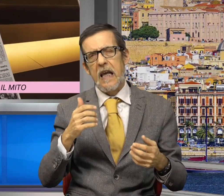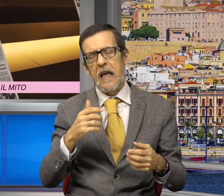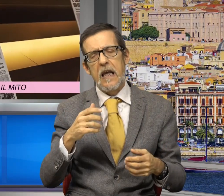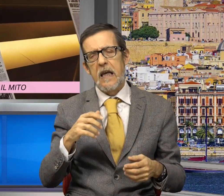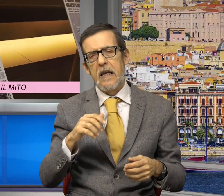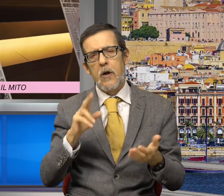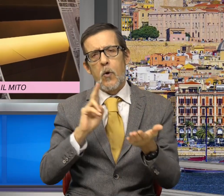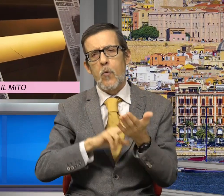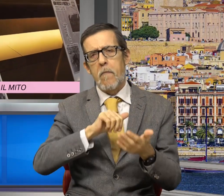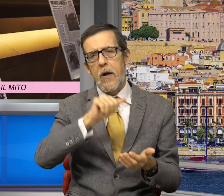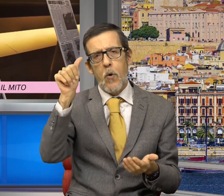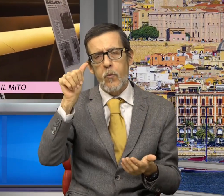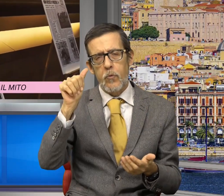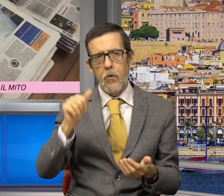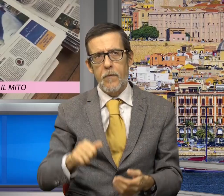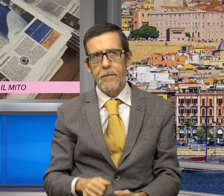Ci sarà un po' più di umanità